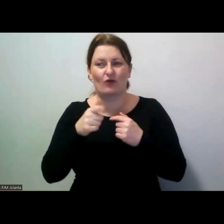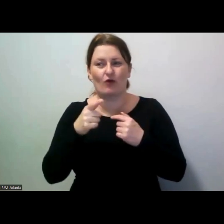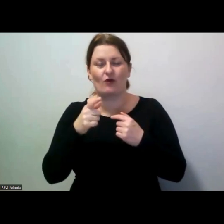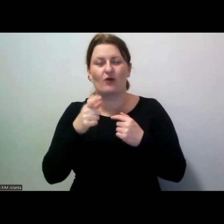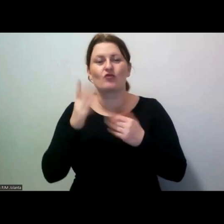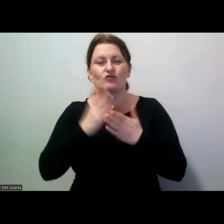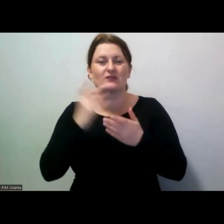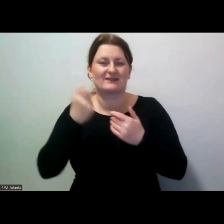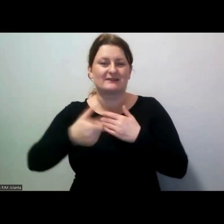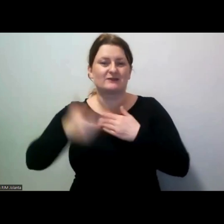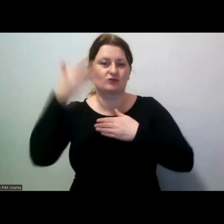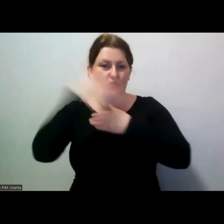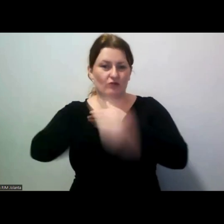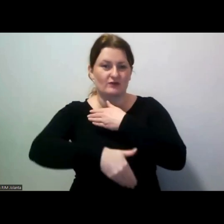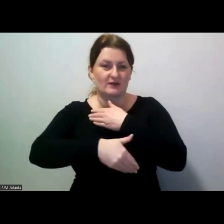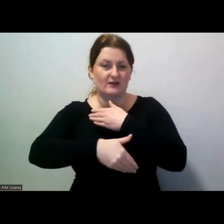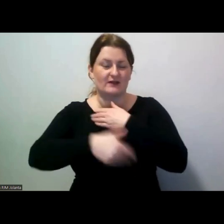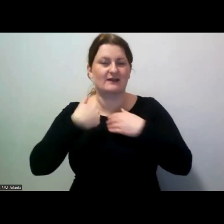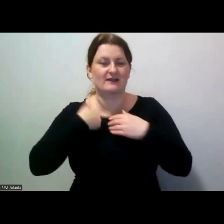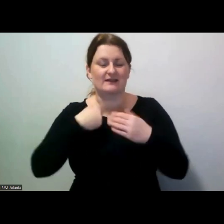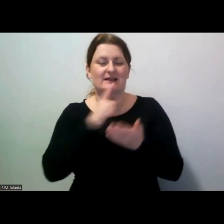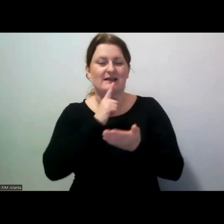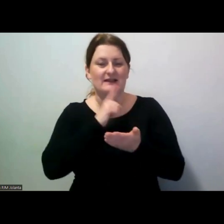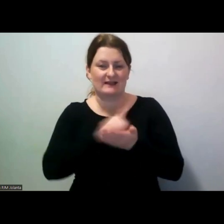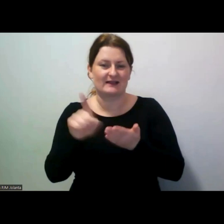już kończymy, to postanowiłam zaryzykować.